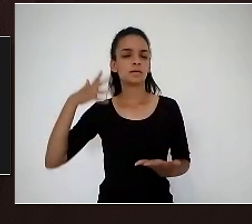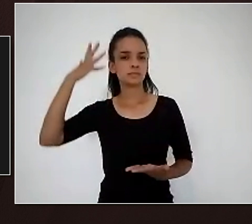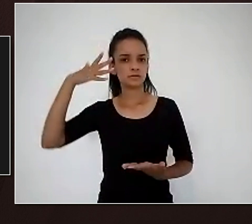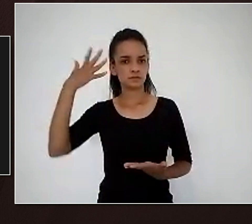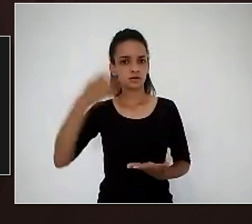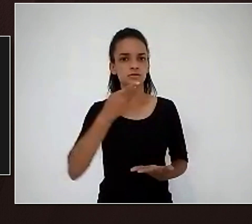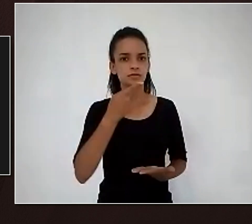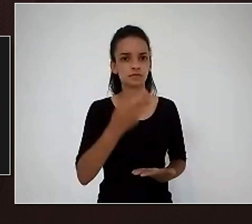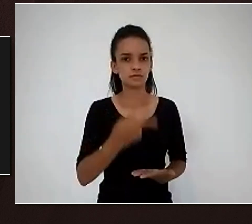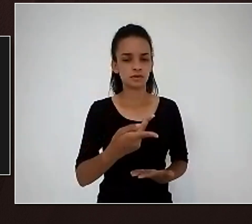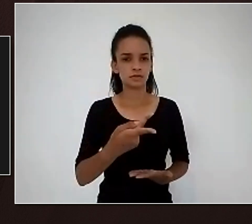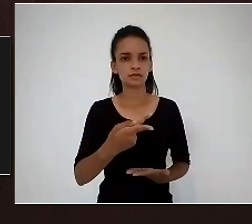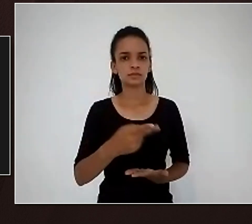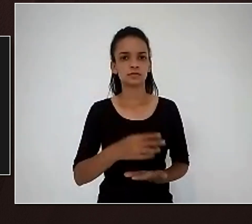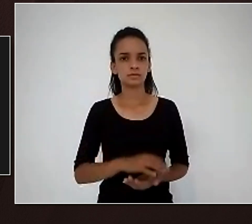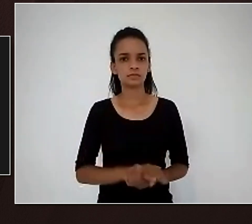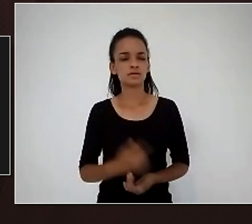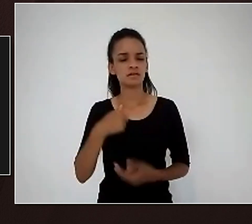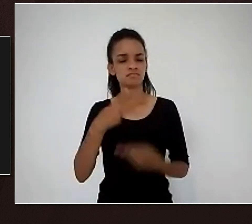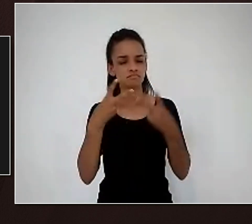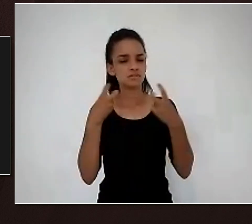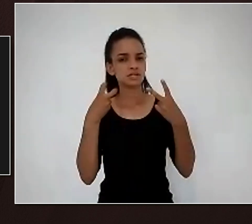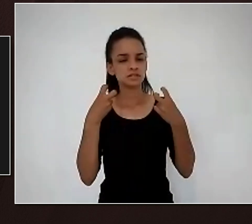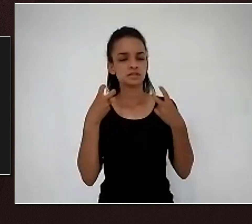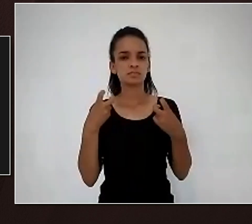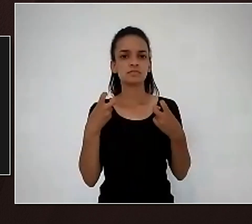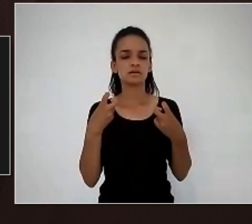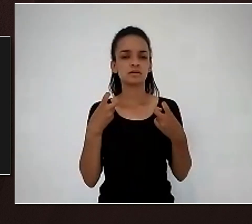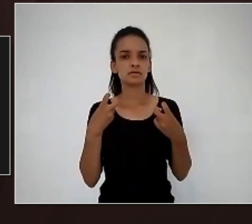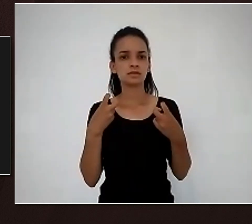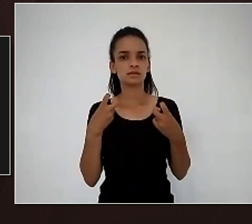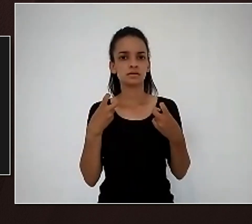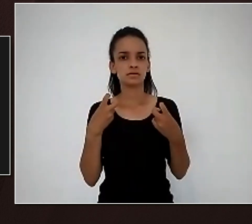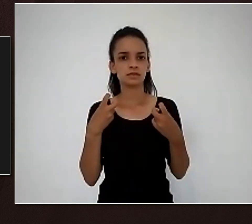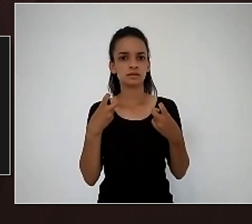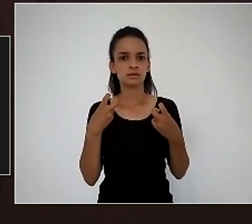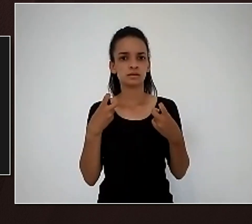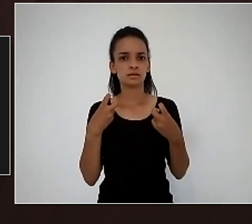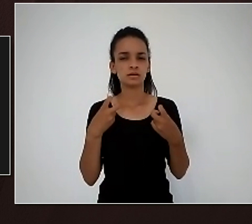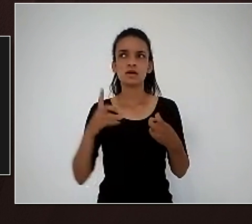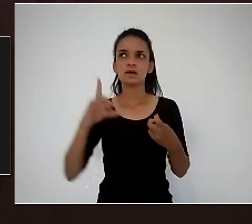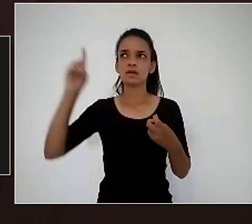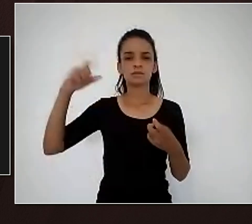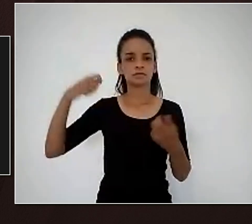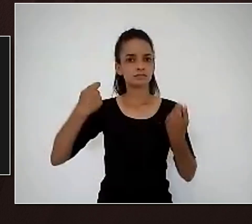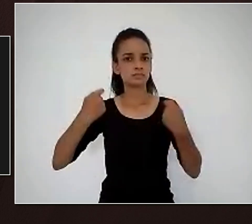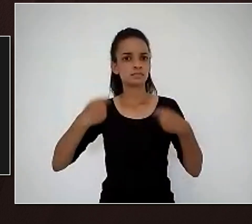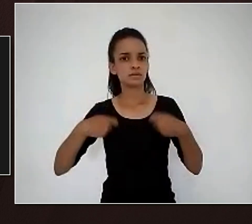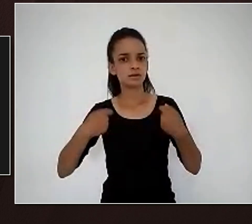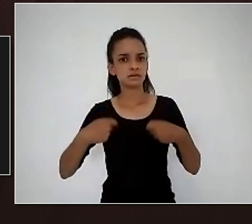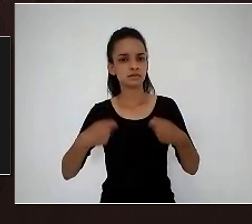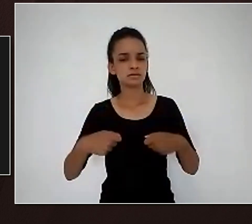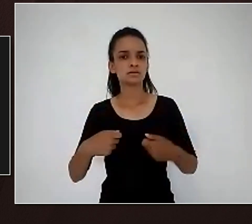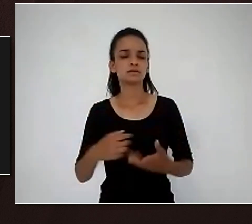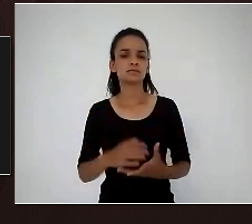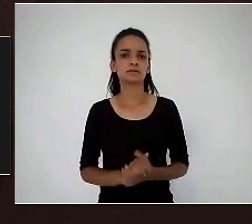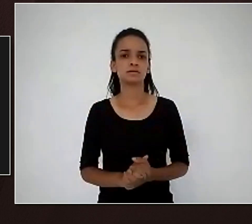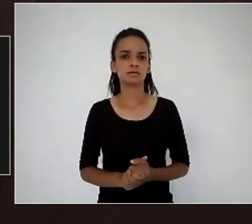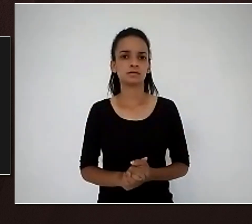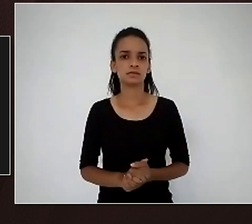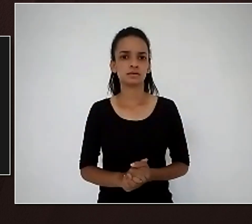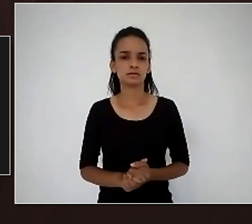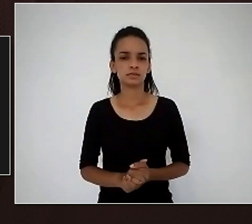pude percibir, ¿no?, que el Señor necesita estos ángeles, ¿no?, que puedan